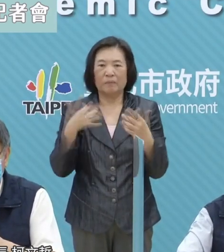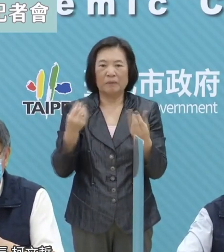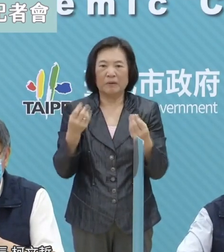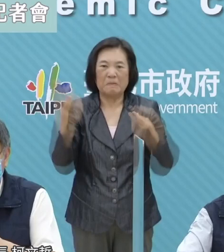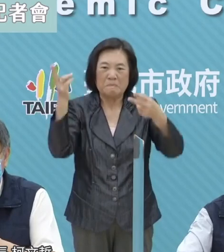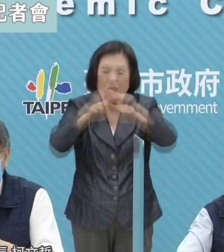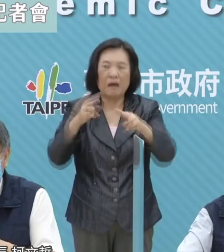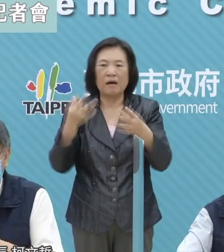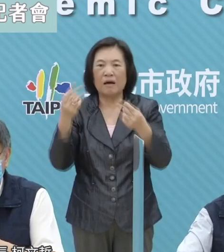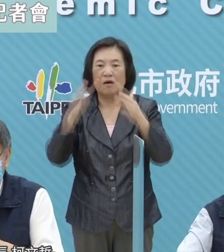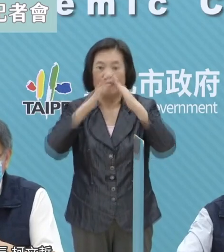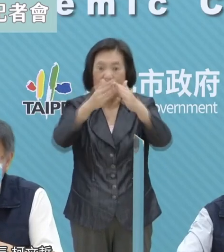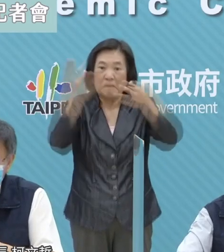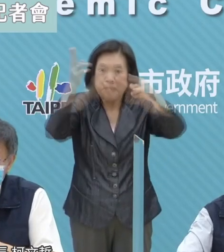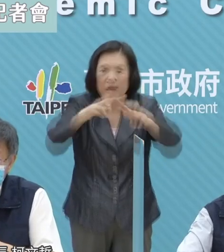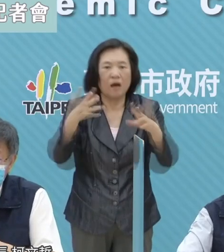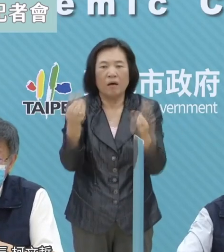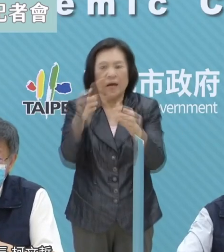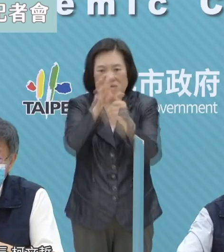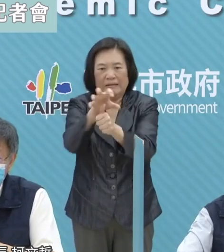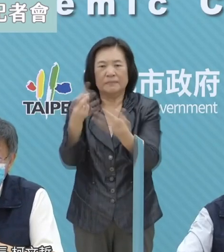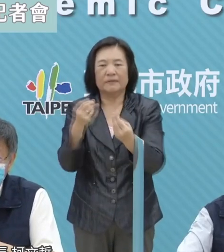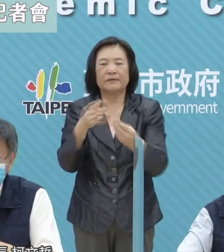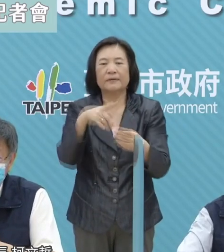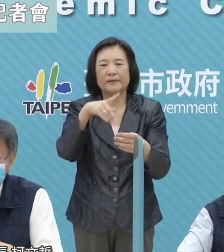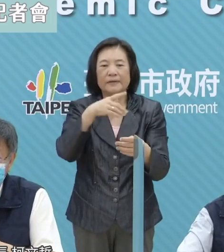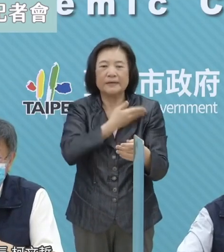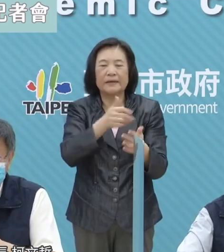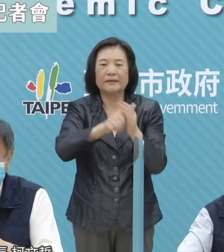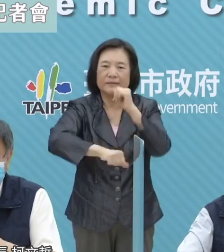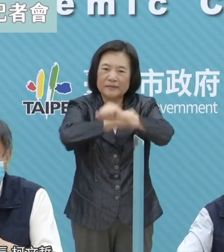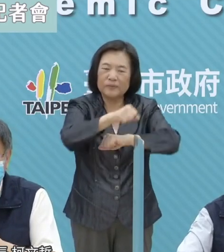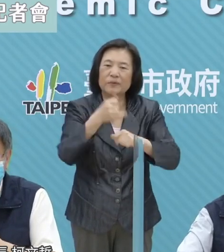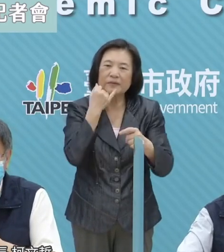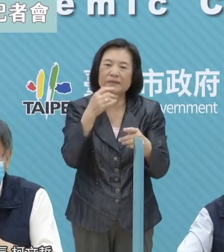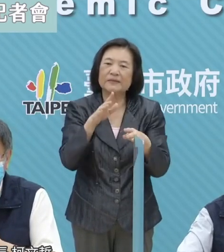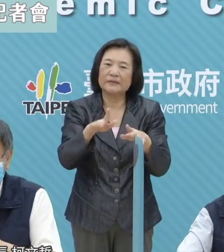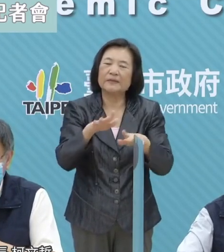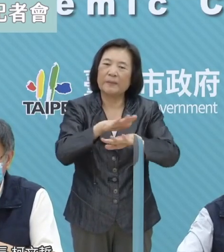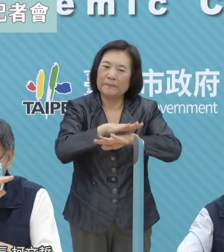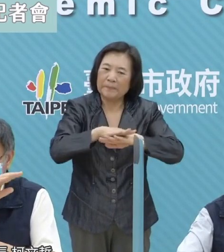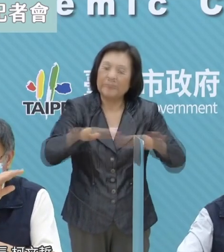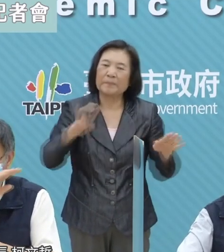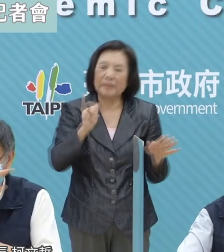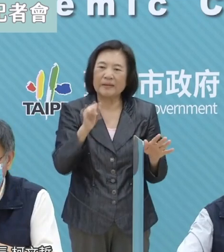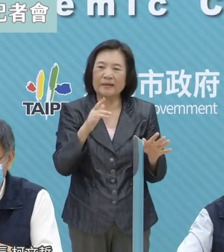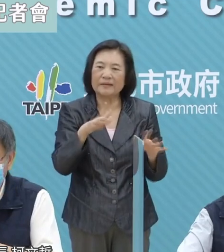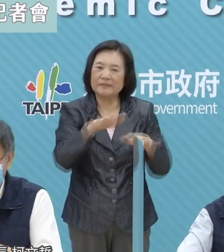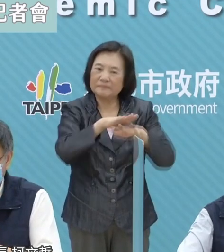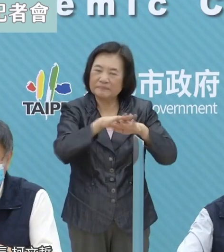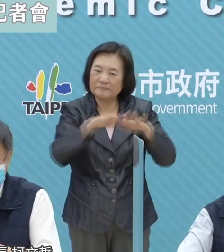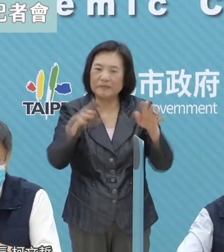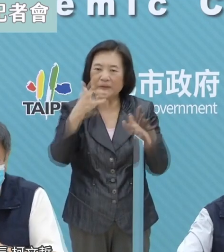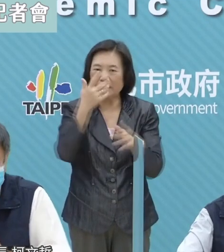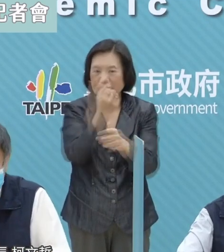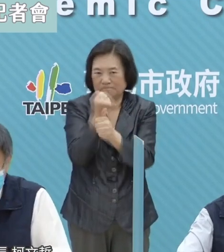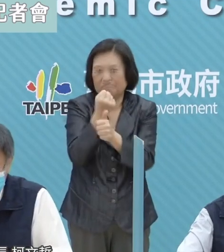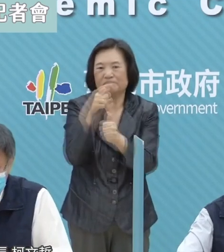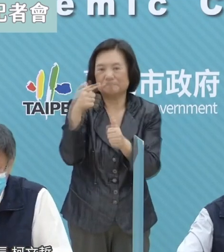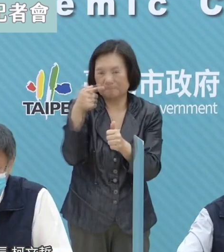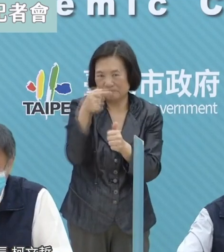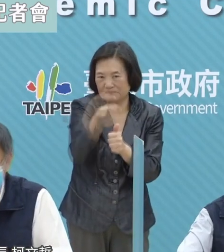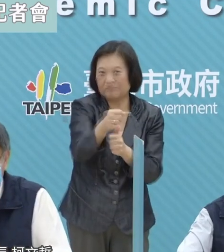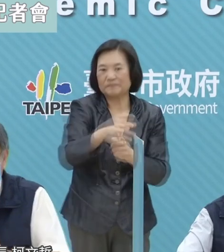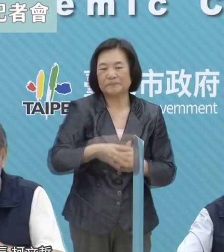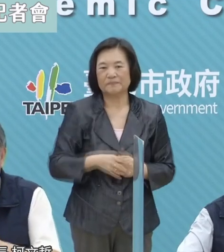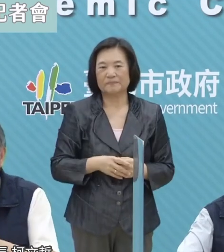那还是让民生经济可以维持在一定程度下，你知道哈，让疫情慢慢控制下来。那当然，坦